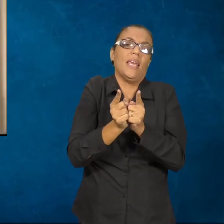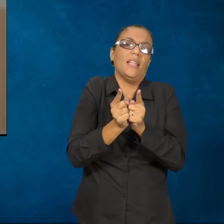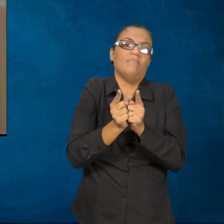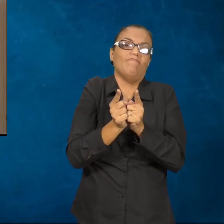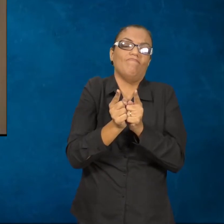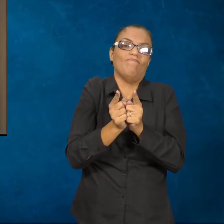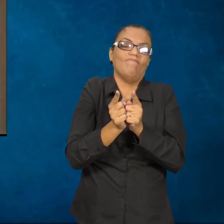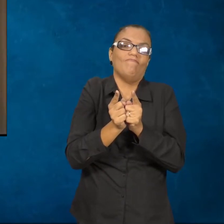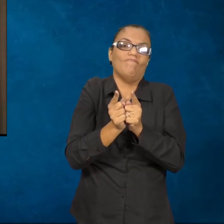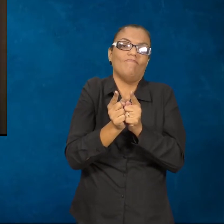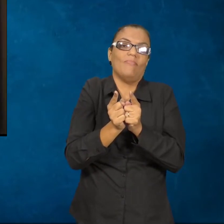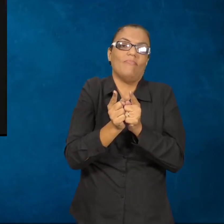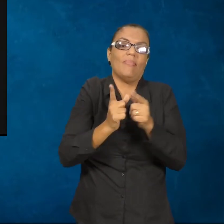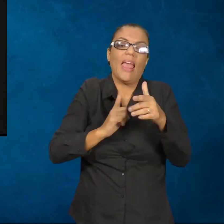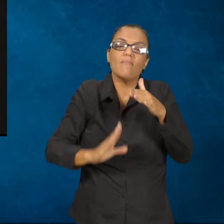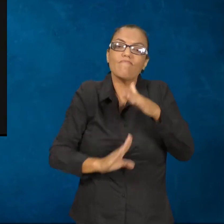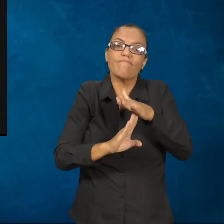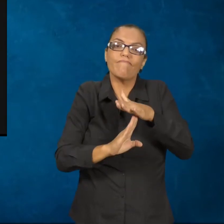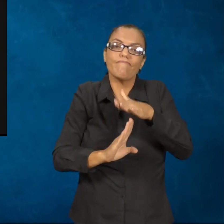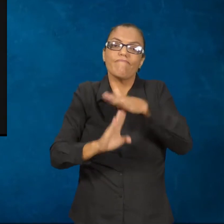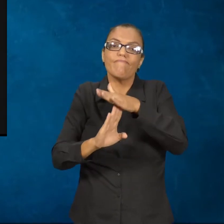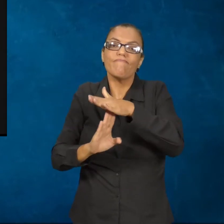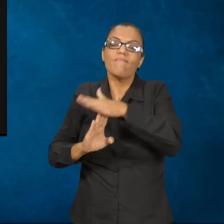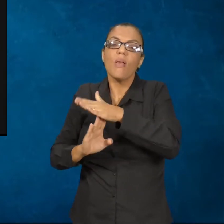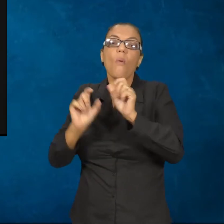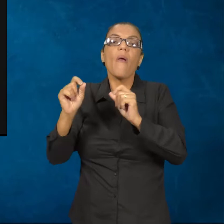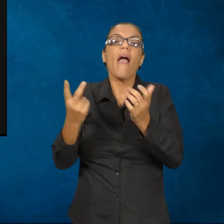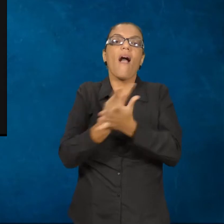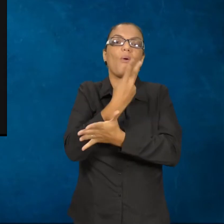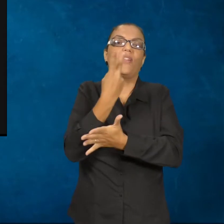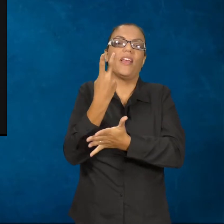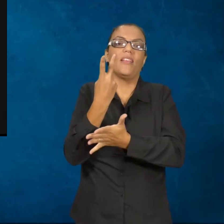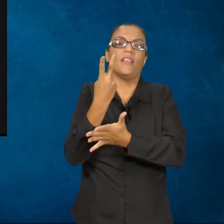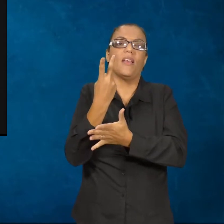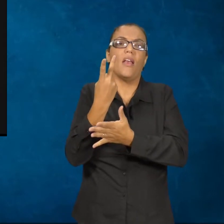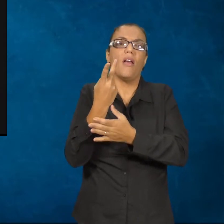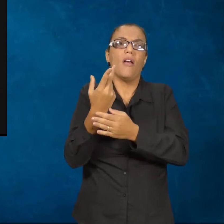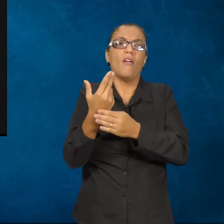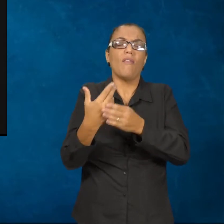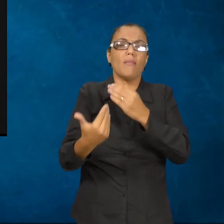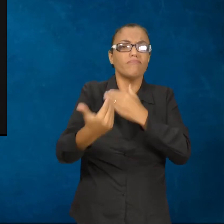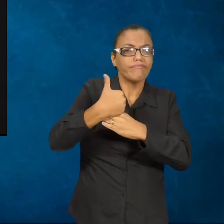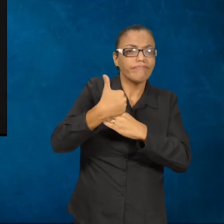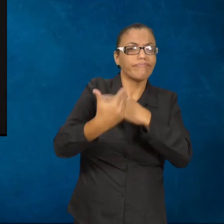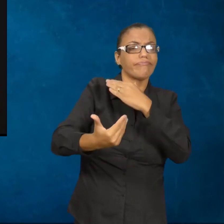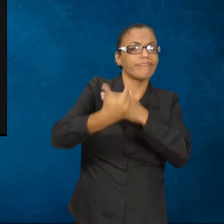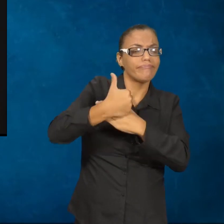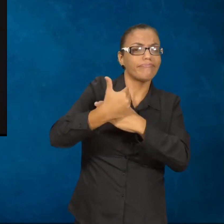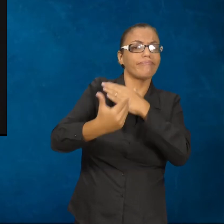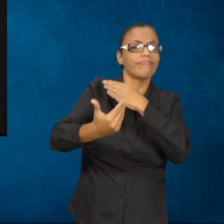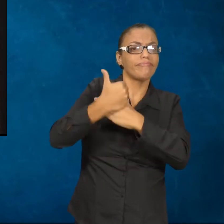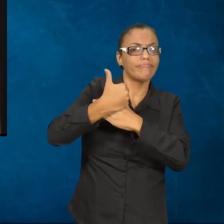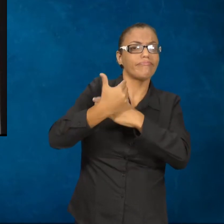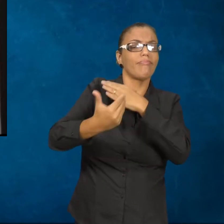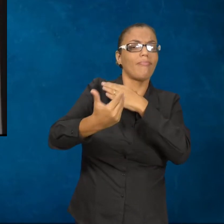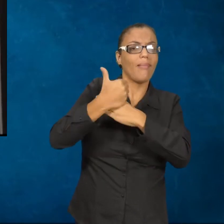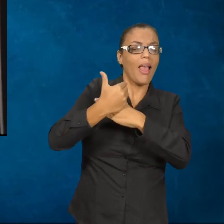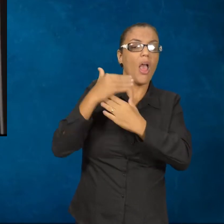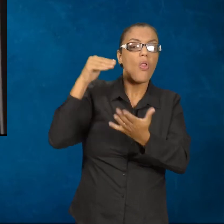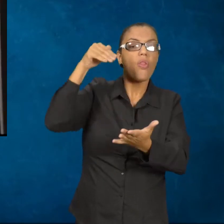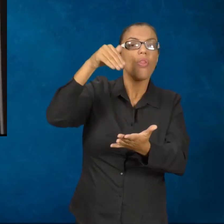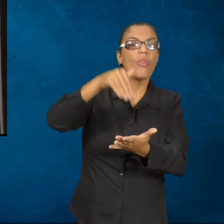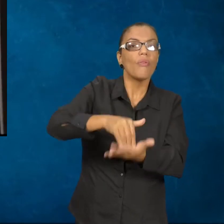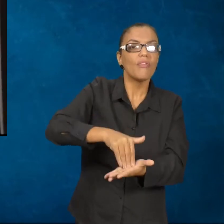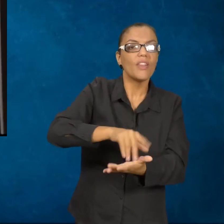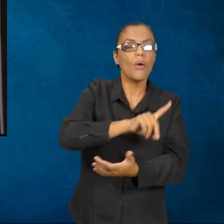pequena, o que acaba acontecendo? Vai saturando, saturando, saturando. Quando chega no fim do dia, a